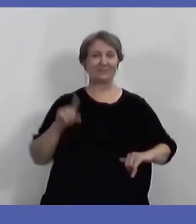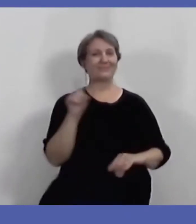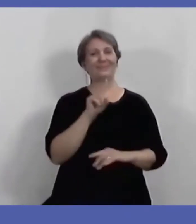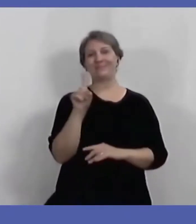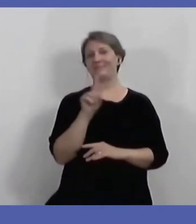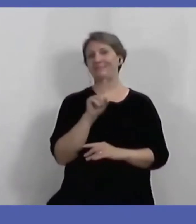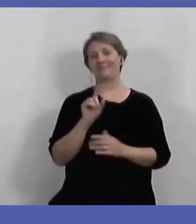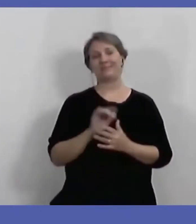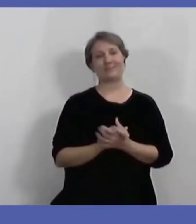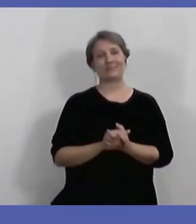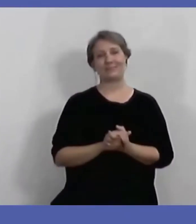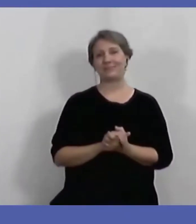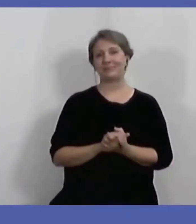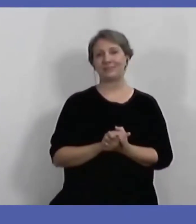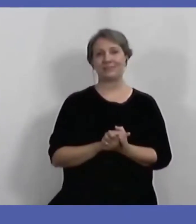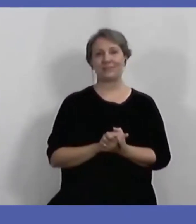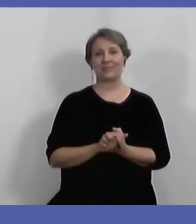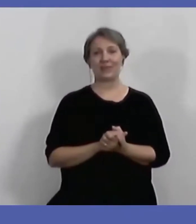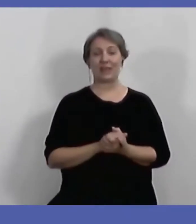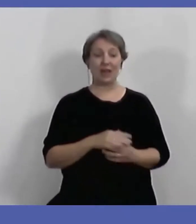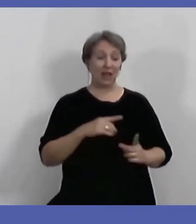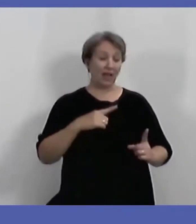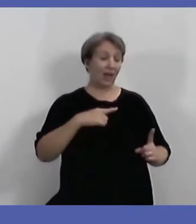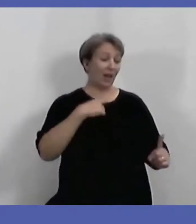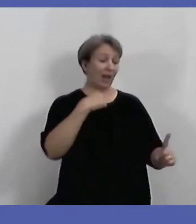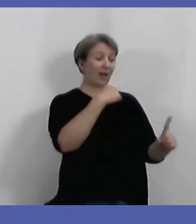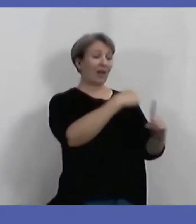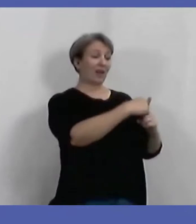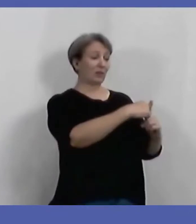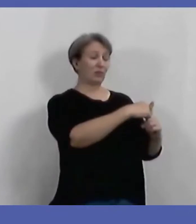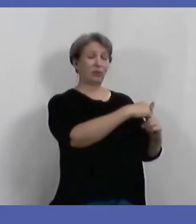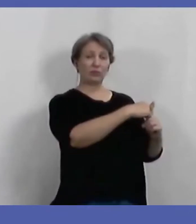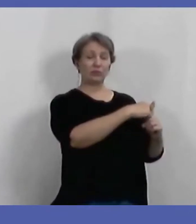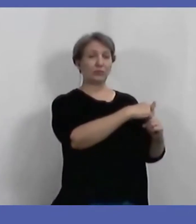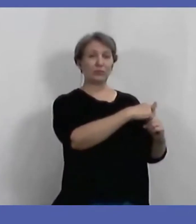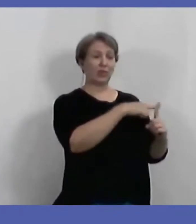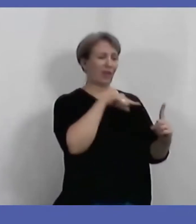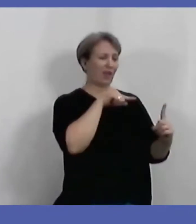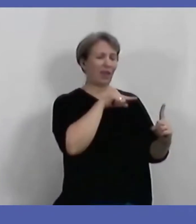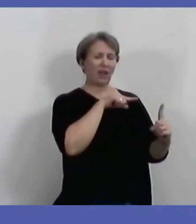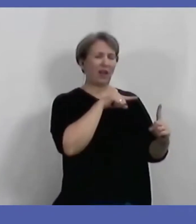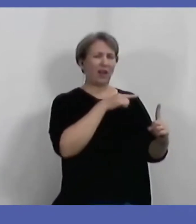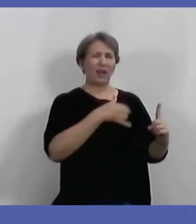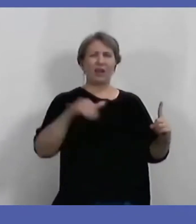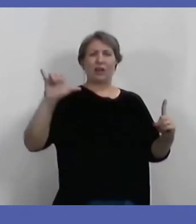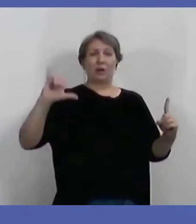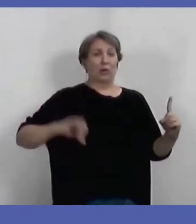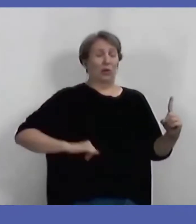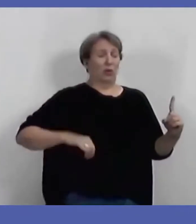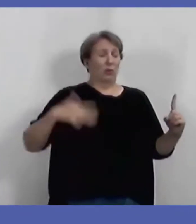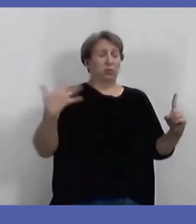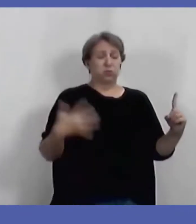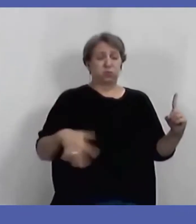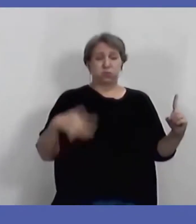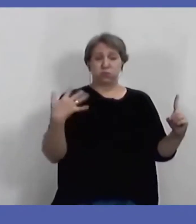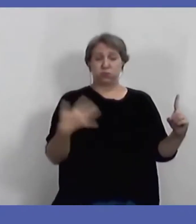tá? Guardem isso. A cruz não é para causar sofrimentos para você. A cruz é